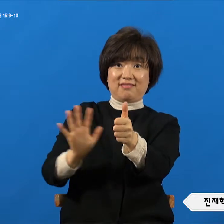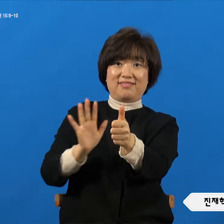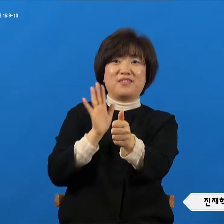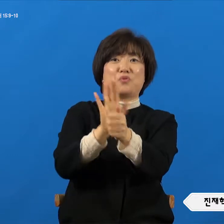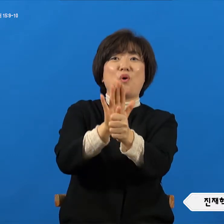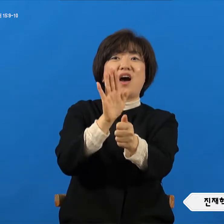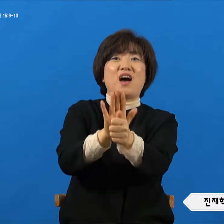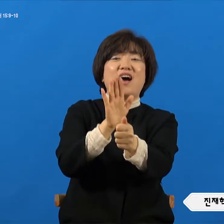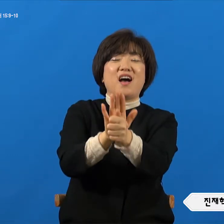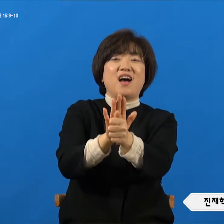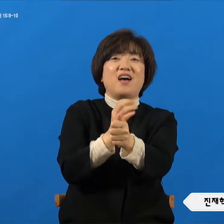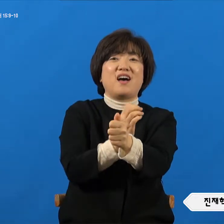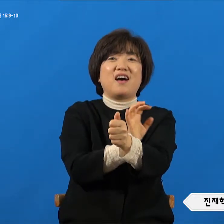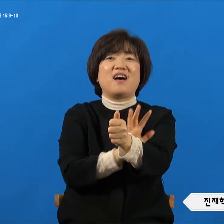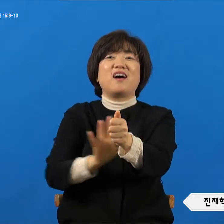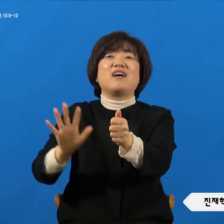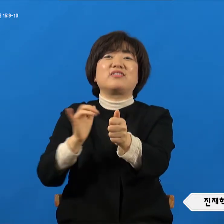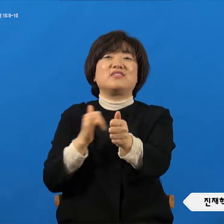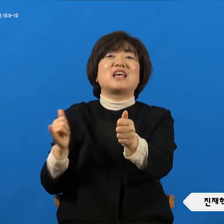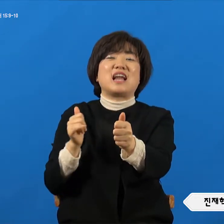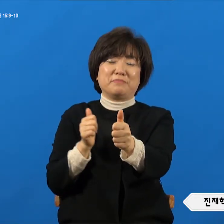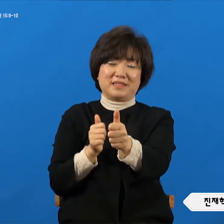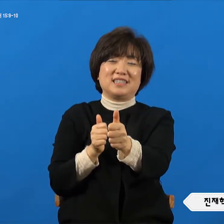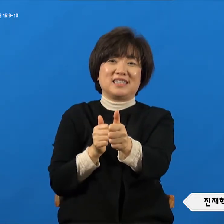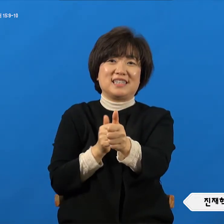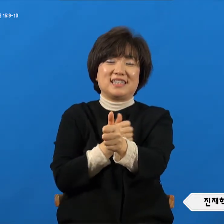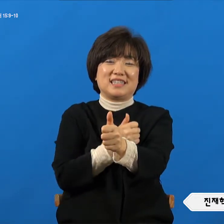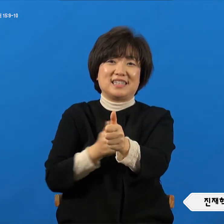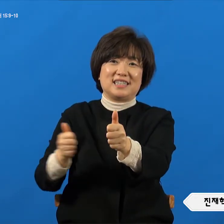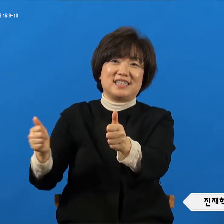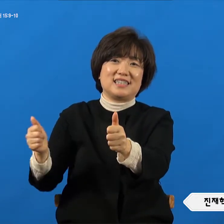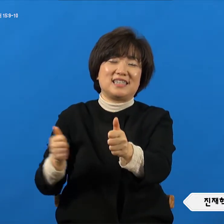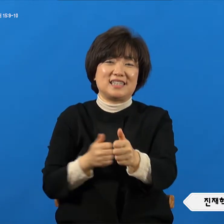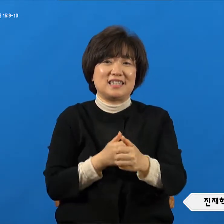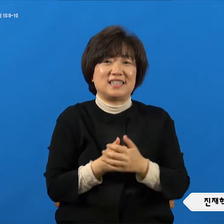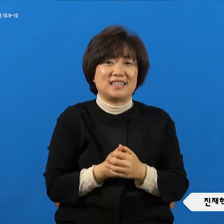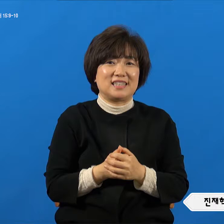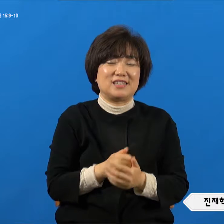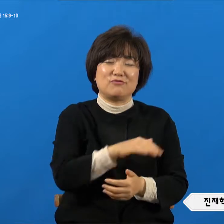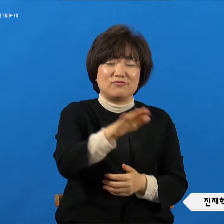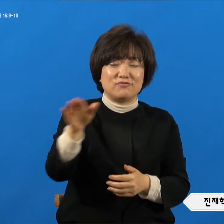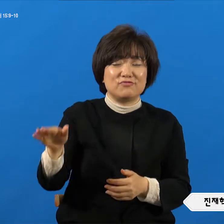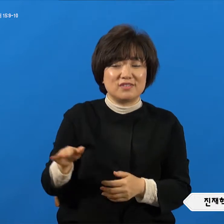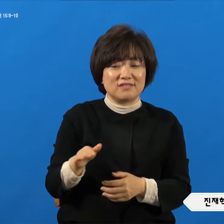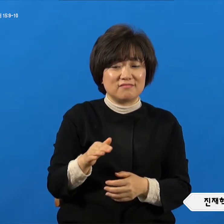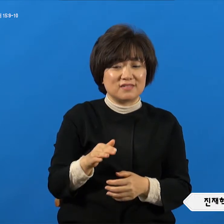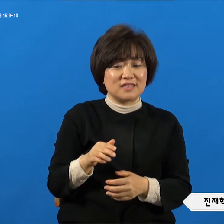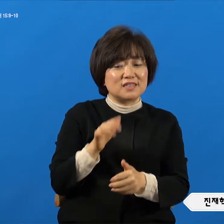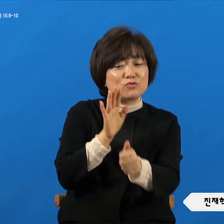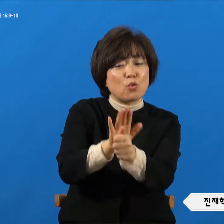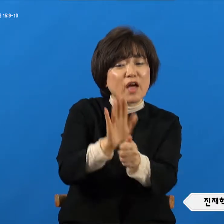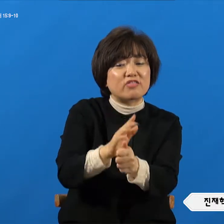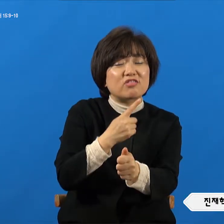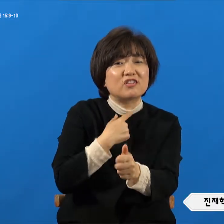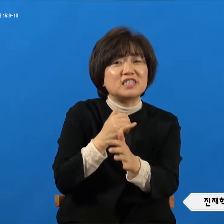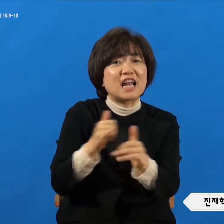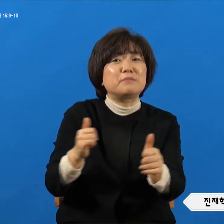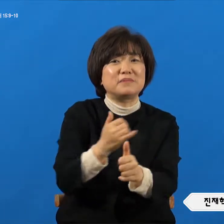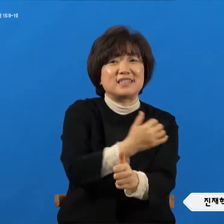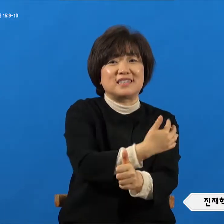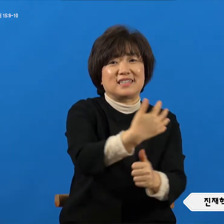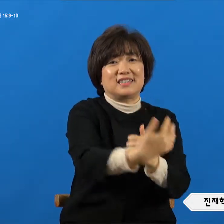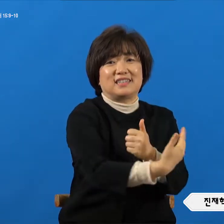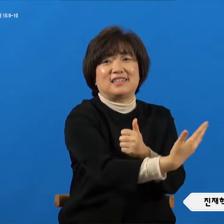사도 바울에게 큰 영향력을 끼친 사람들을 우리는 생각해 봅니다.